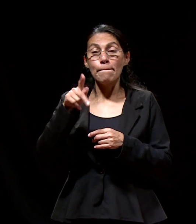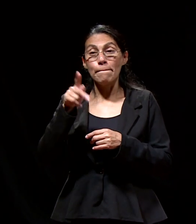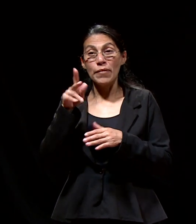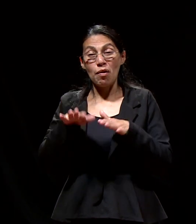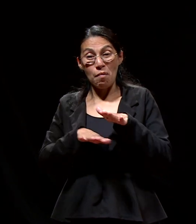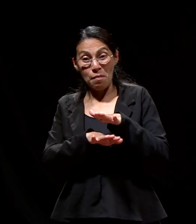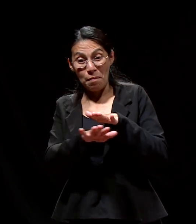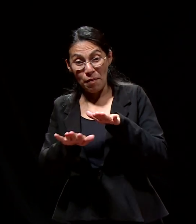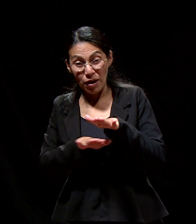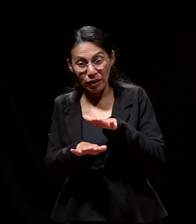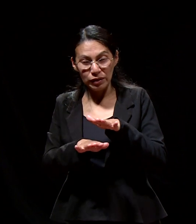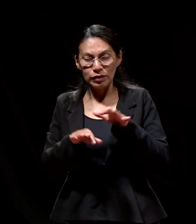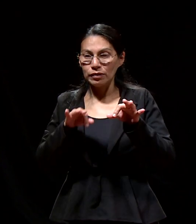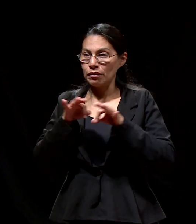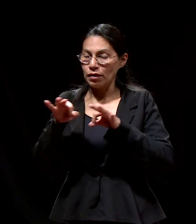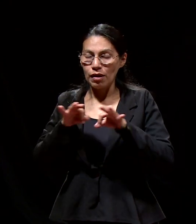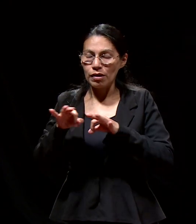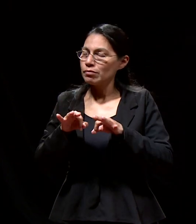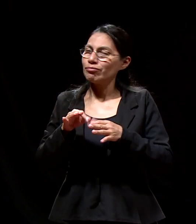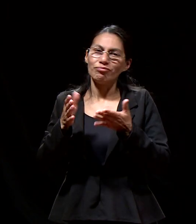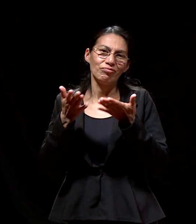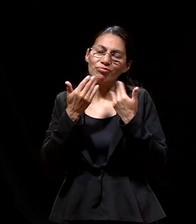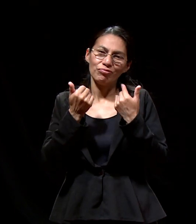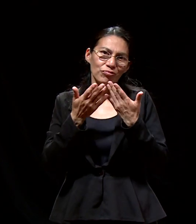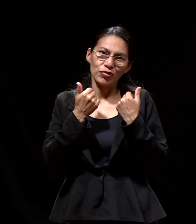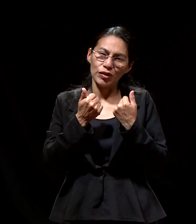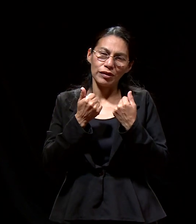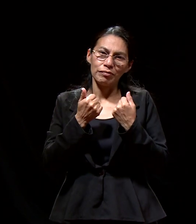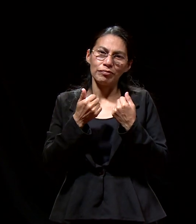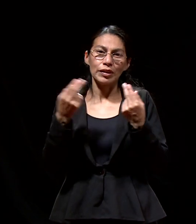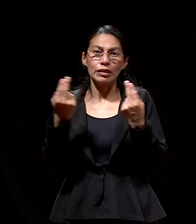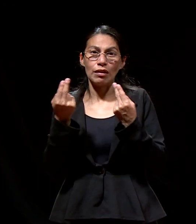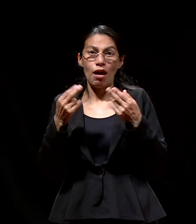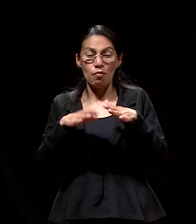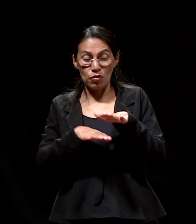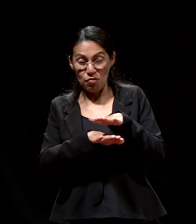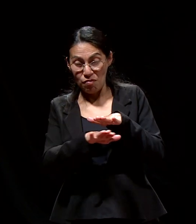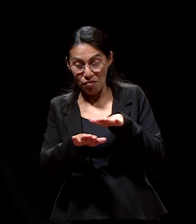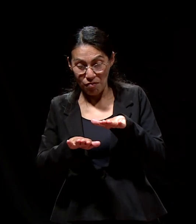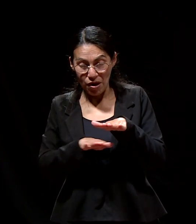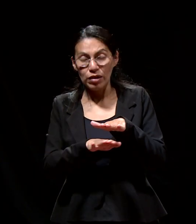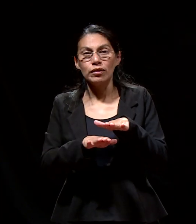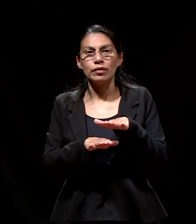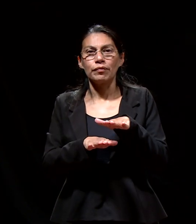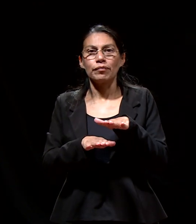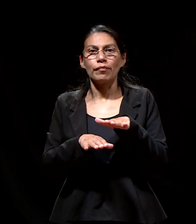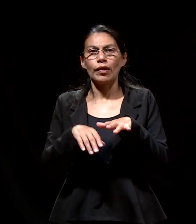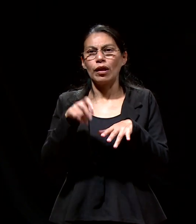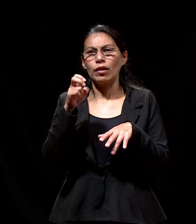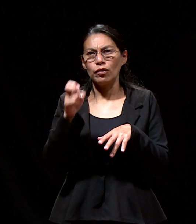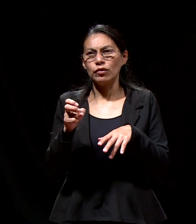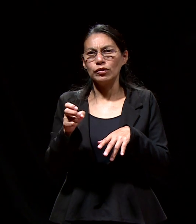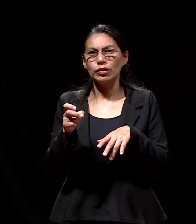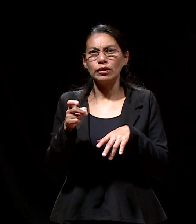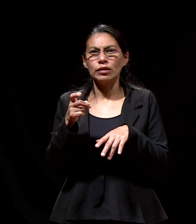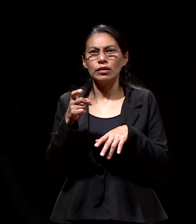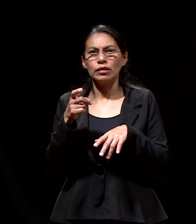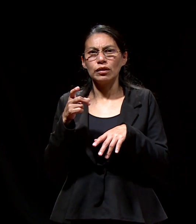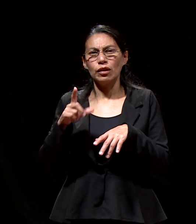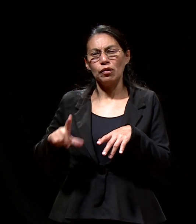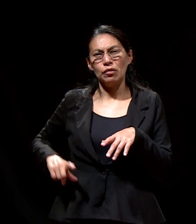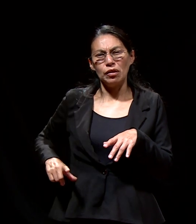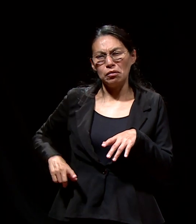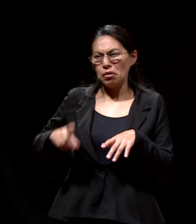no la teníamos para poder acceder a una basificacion el sistema emplea un método de selección